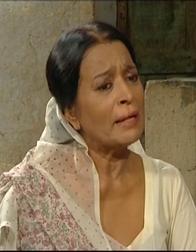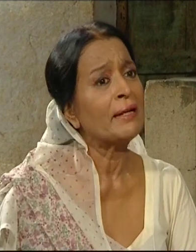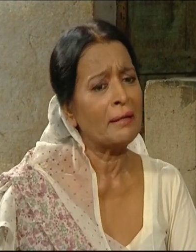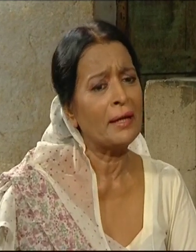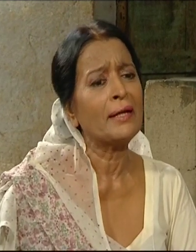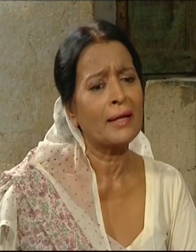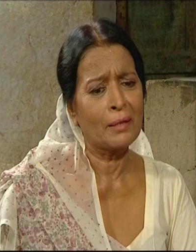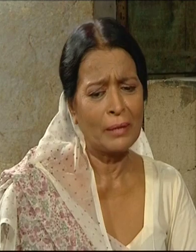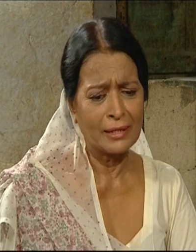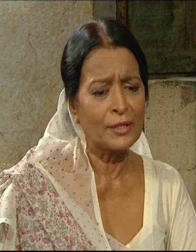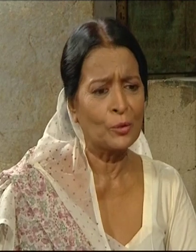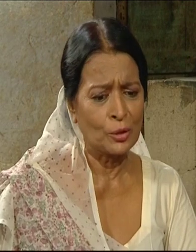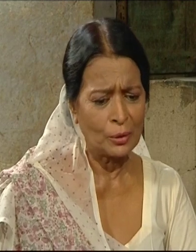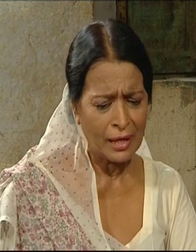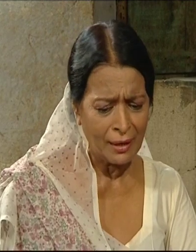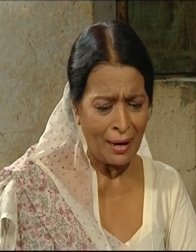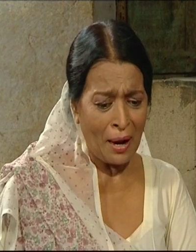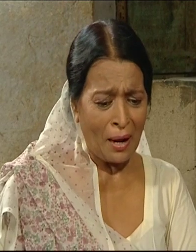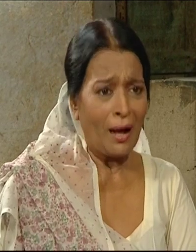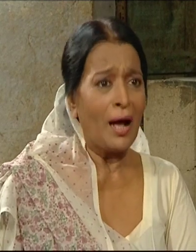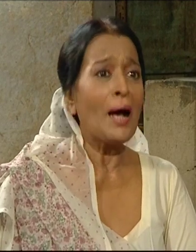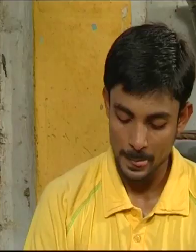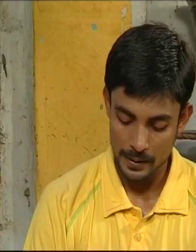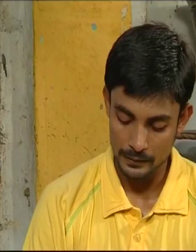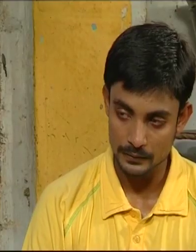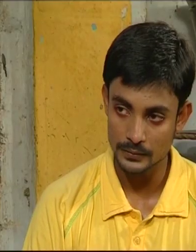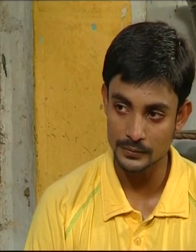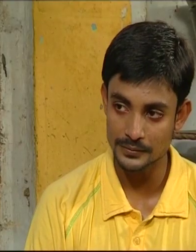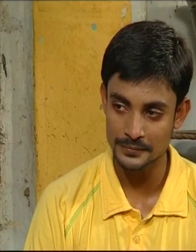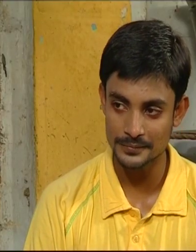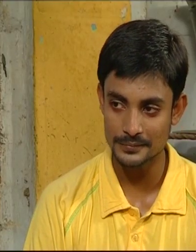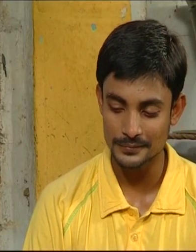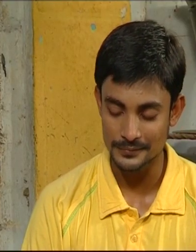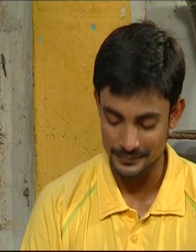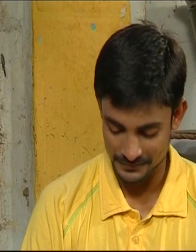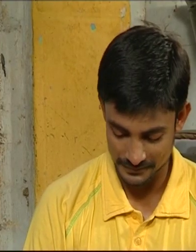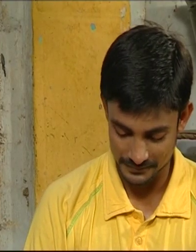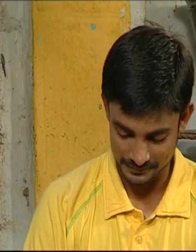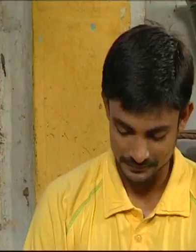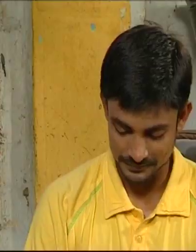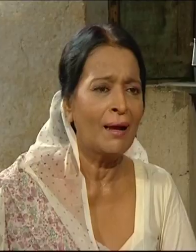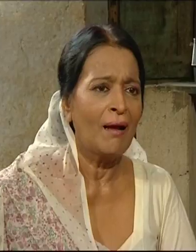मैंने एक एक पैसा जोड़ जोड़ कर अपनी बहू के लिए सोने की चूड़ियां बनवाई हैं।